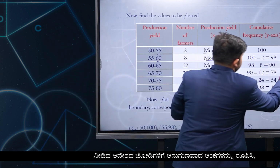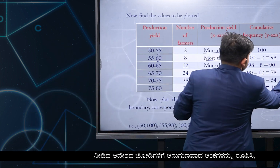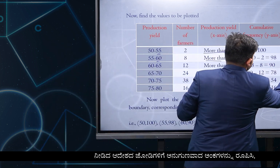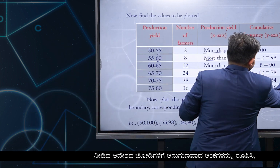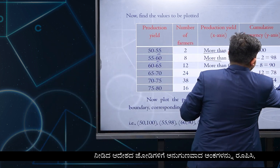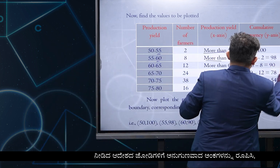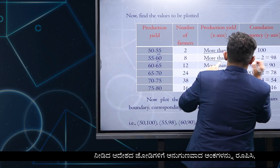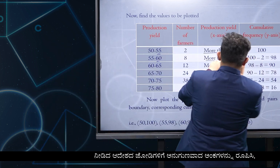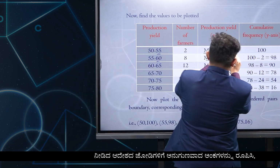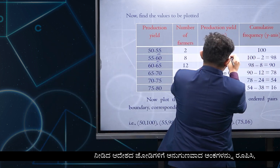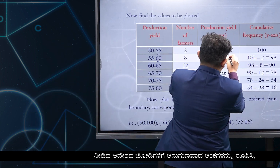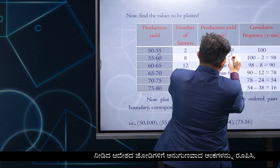ರೂಪಿಸಿ.